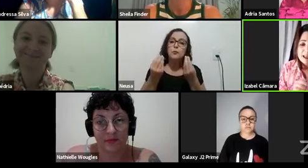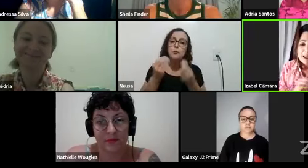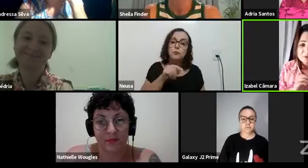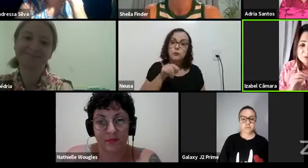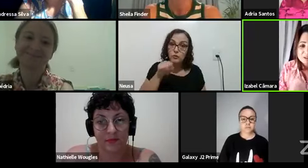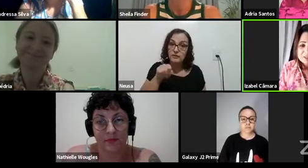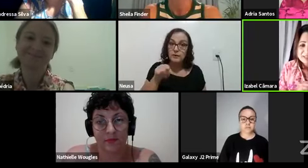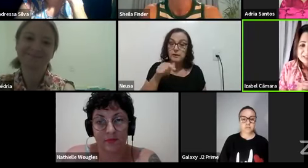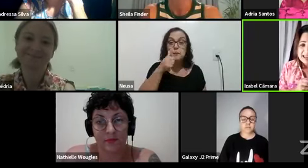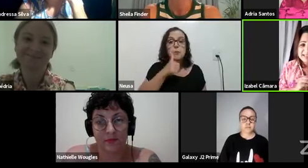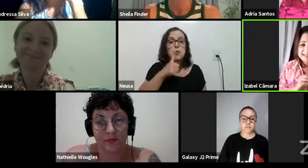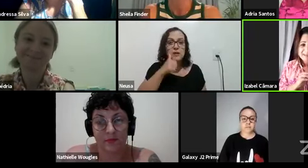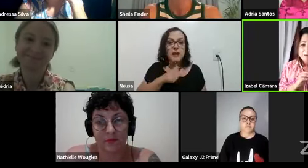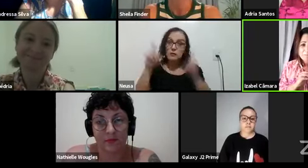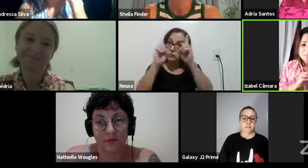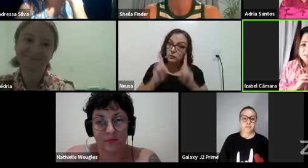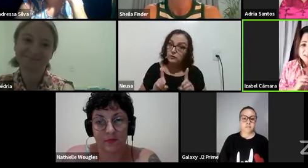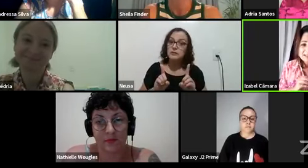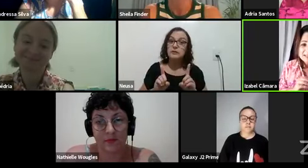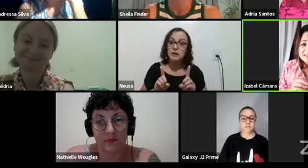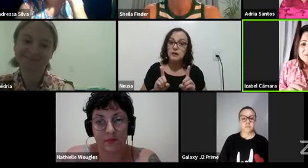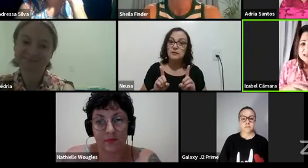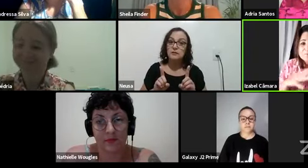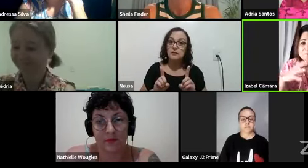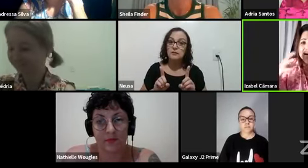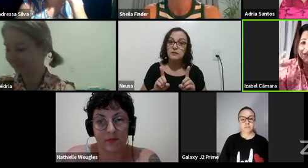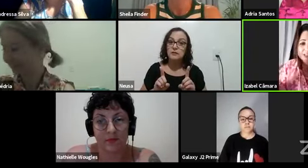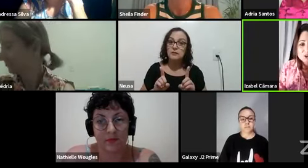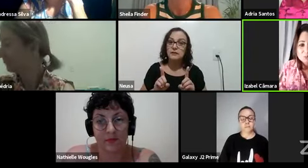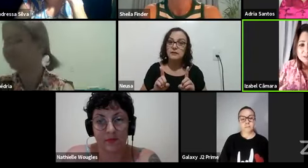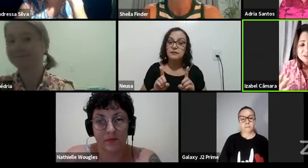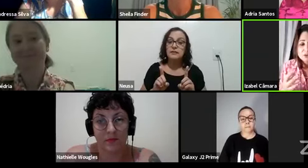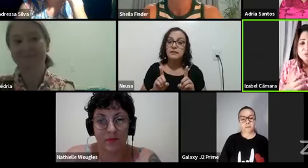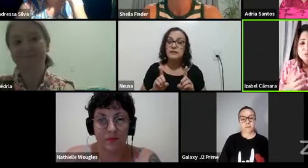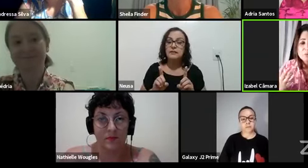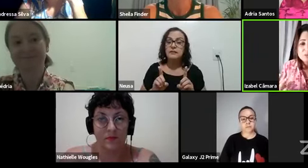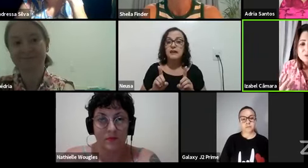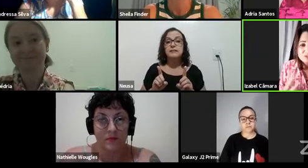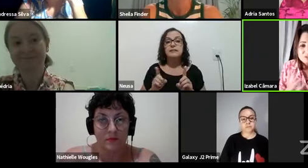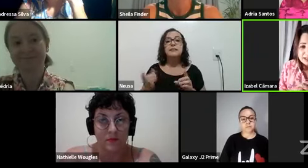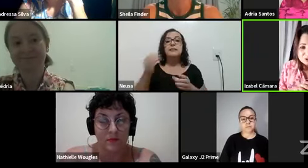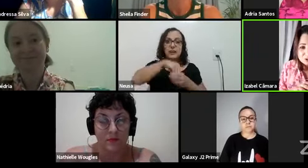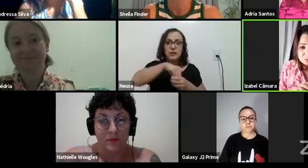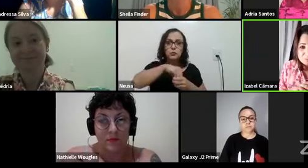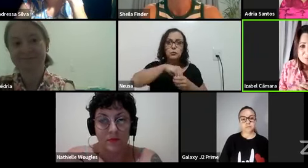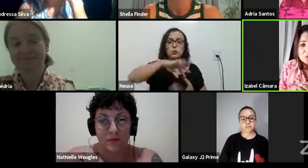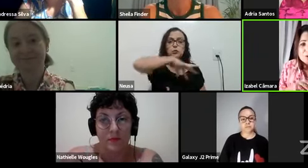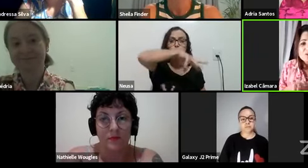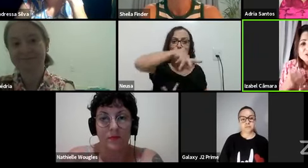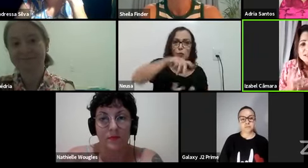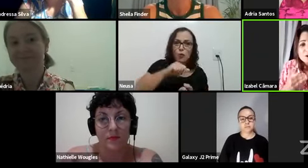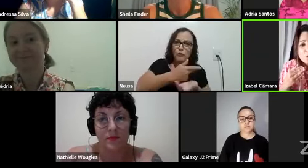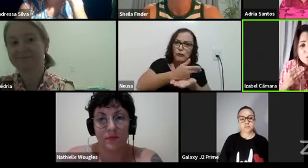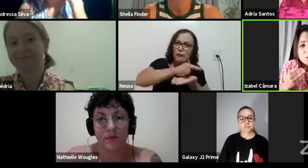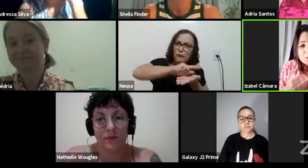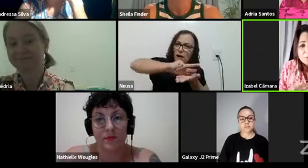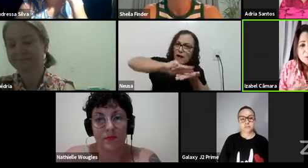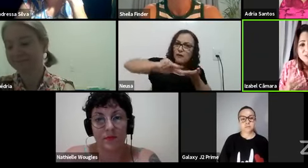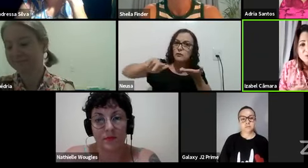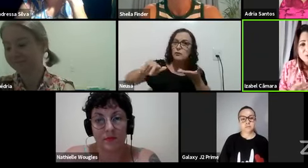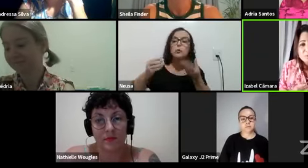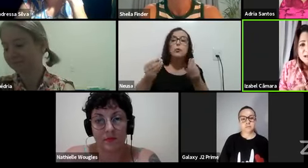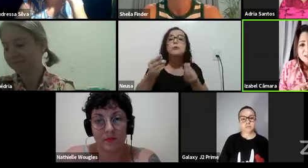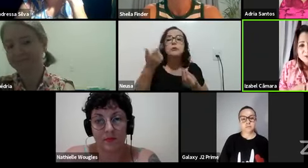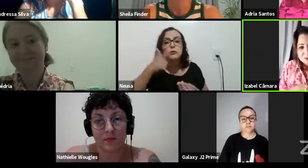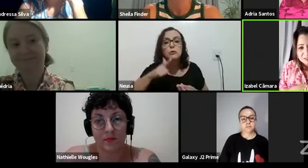você, mulher com deficiência, né, que faz parte de um mundo diverso, como você